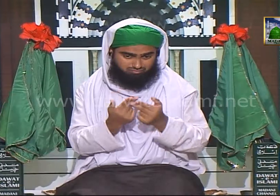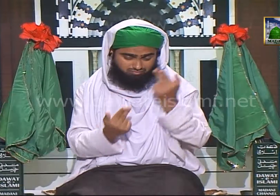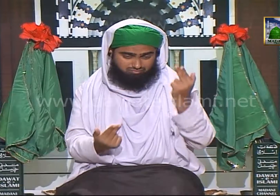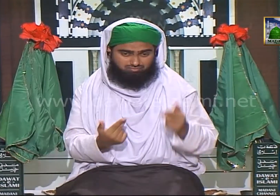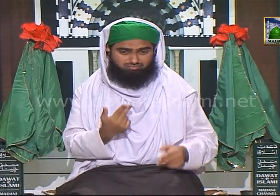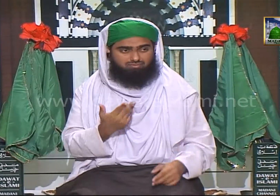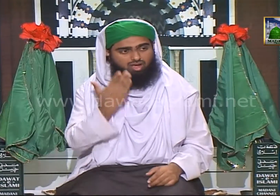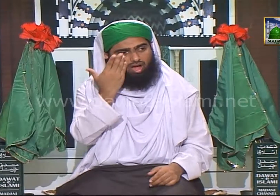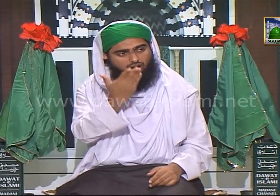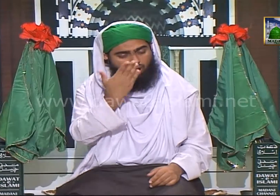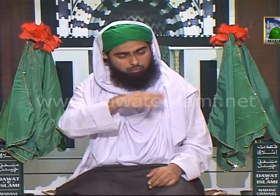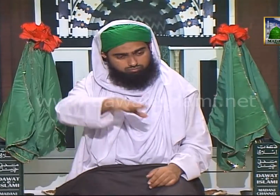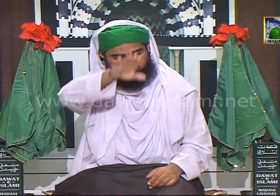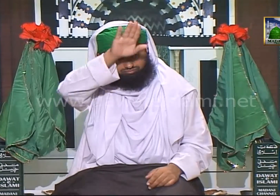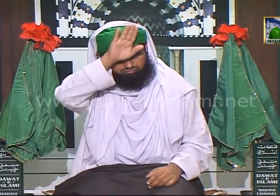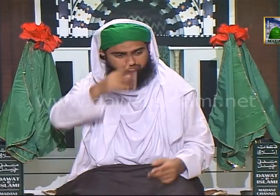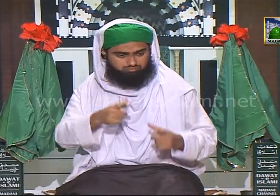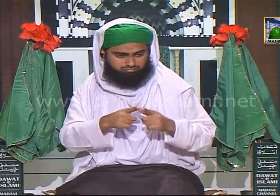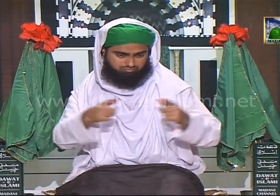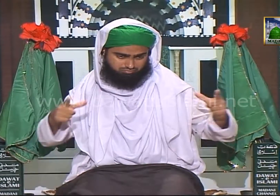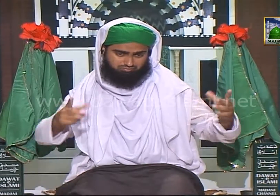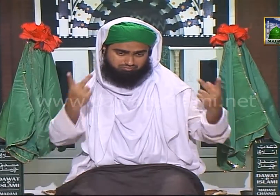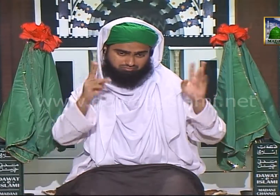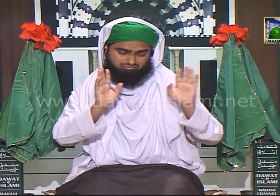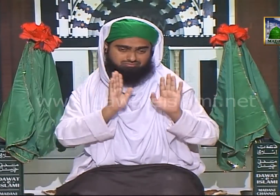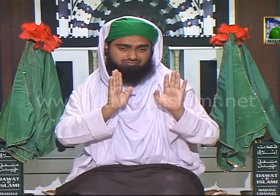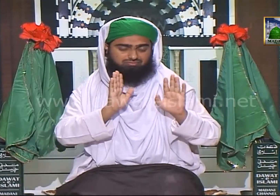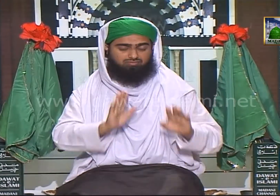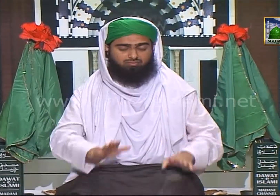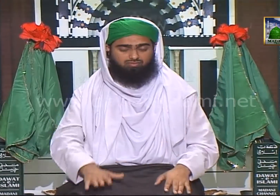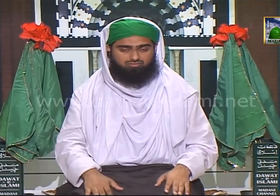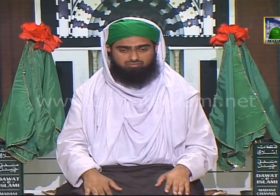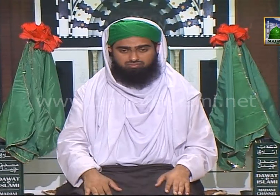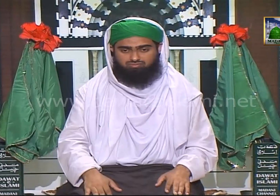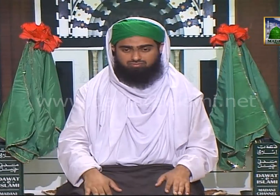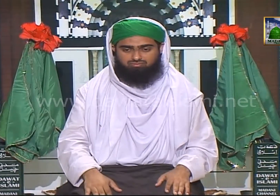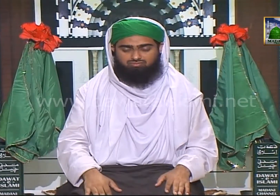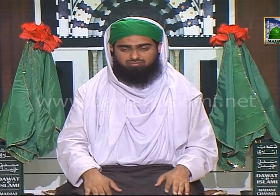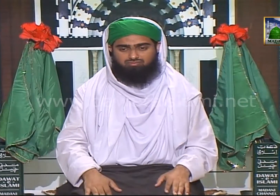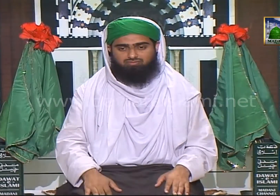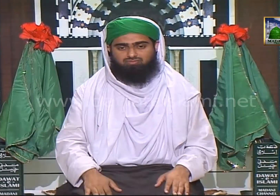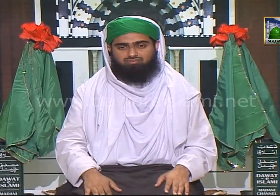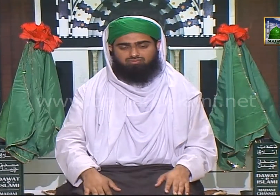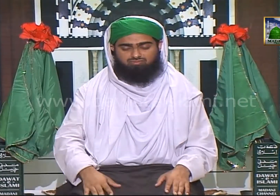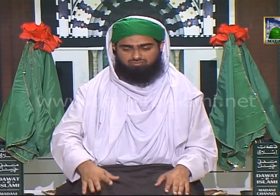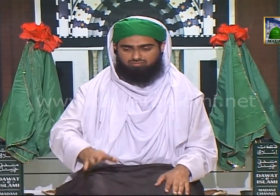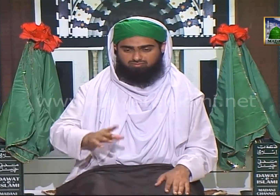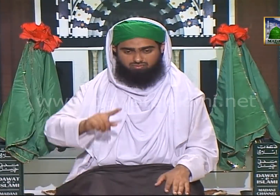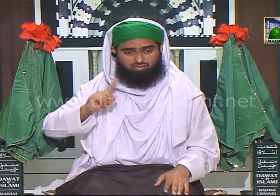سلیمان آپ کی سلطنت تو بہت وسیع ہے۔ تو سلیمان علیہ السلام کے فقر کو دیکھیں، ساری دنیا کے یہ دولت جس